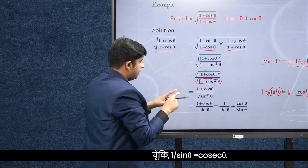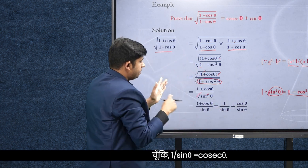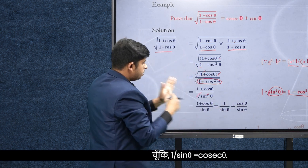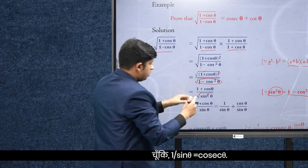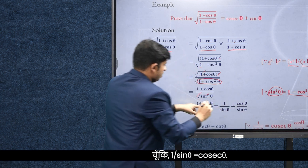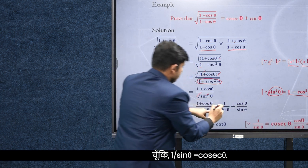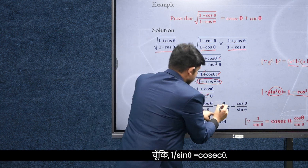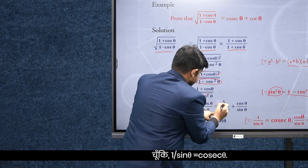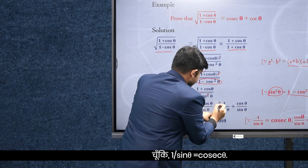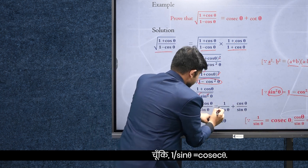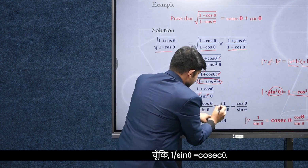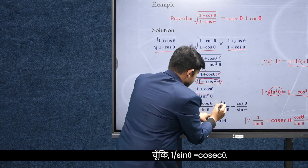चूंकि sin कोसेक